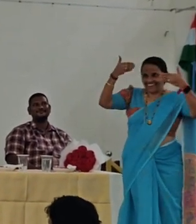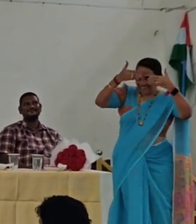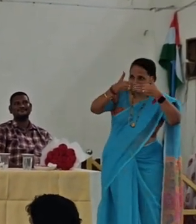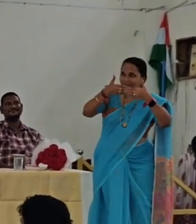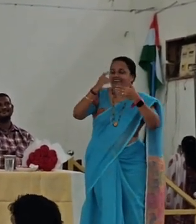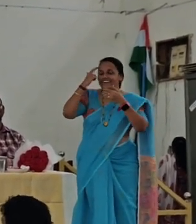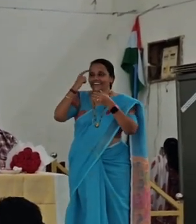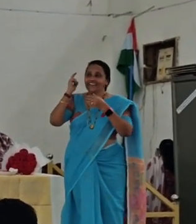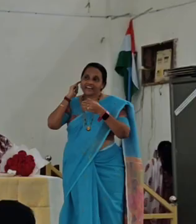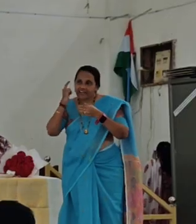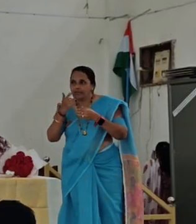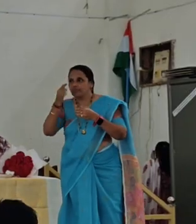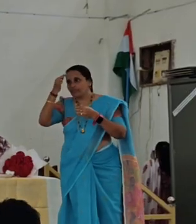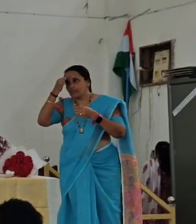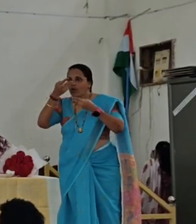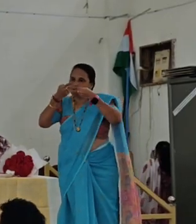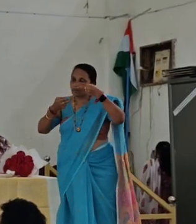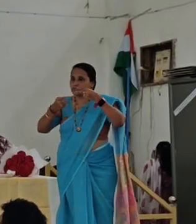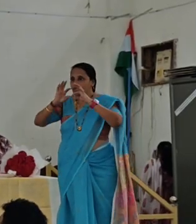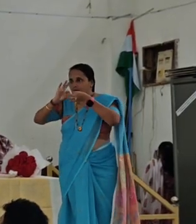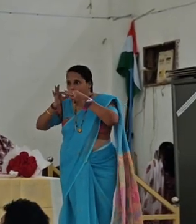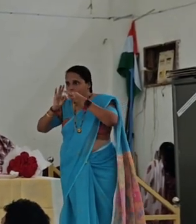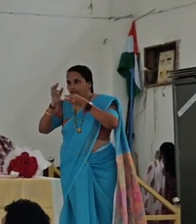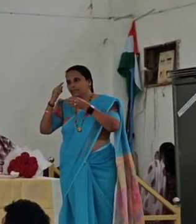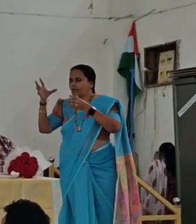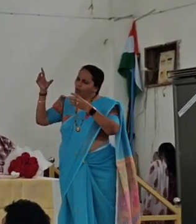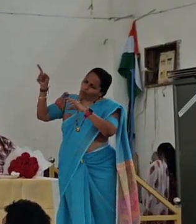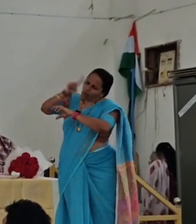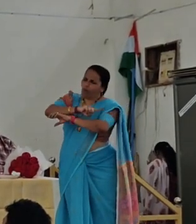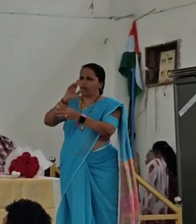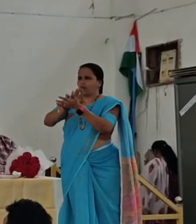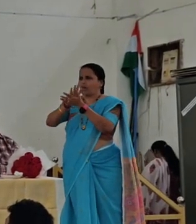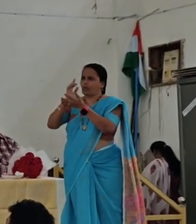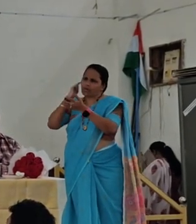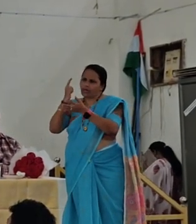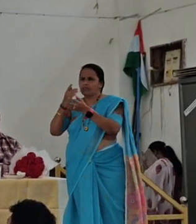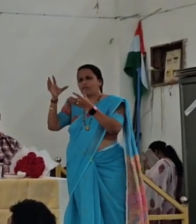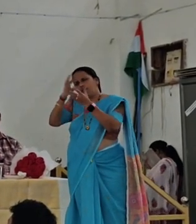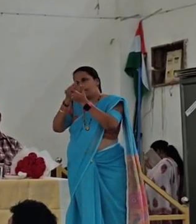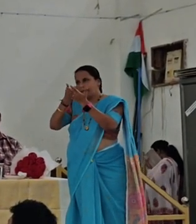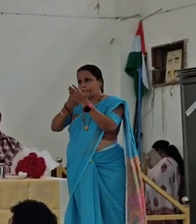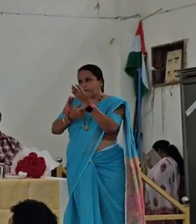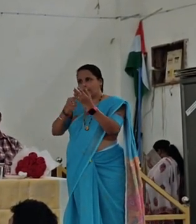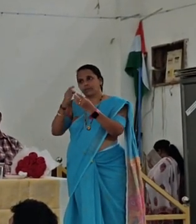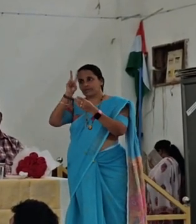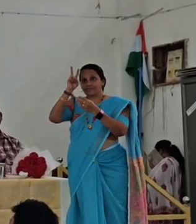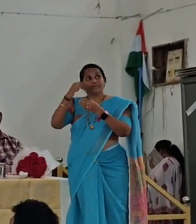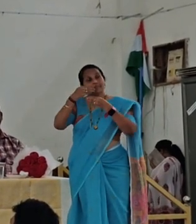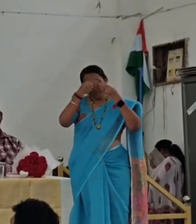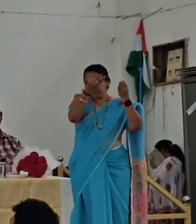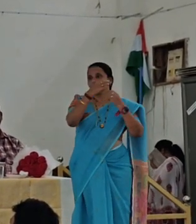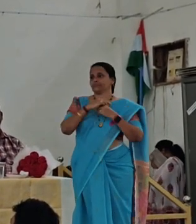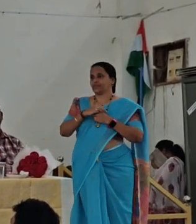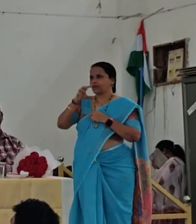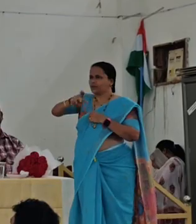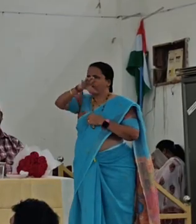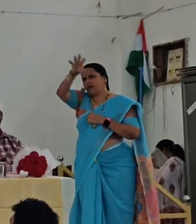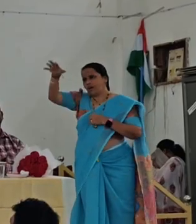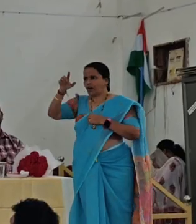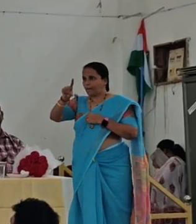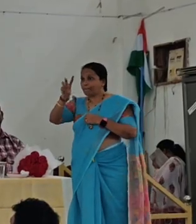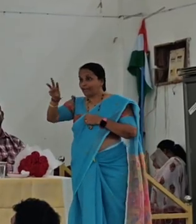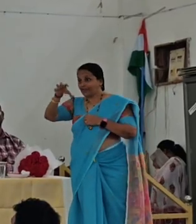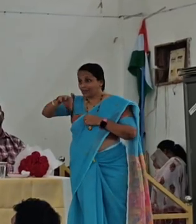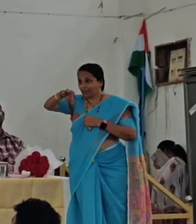ఈ ఇంటర్నేషనల్ సైన్ లాంగ్వేజెస్ అలాగే వరల్డ్ కప్ డేని అన్ని జిల్లాల్లో